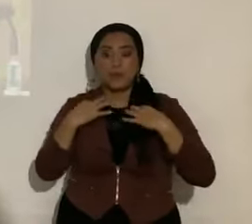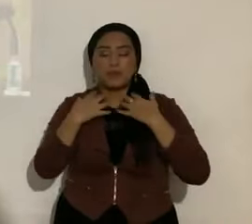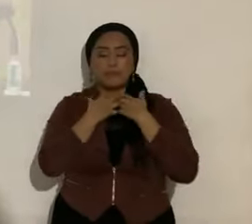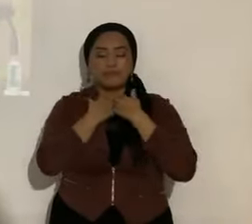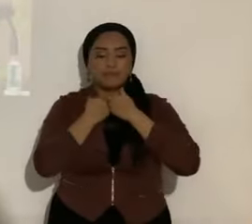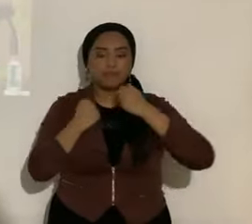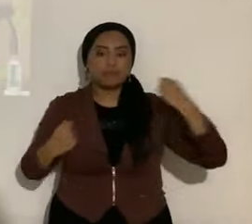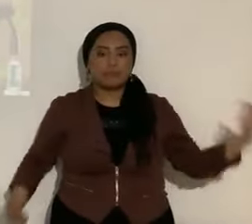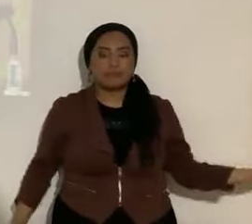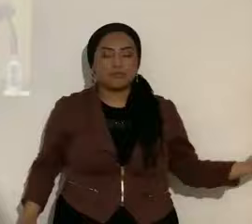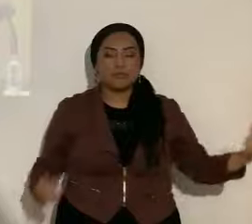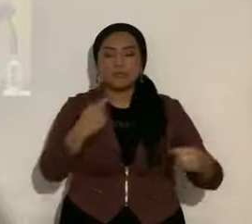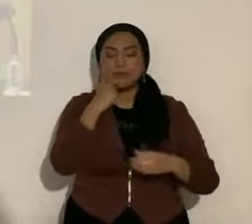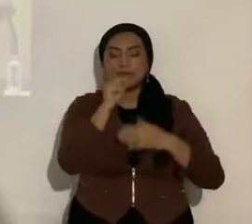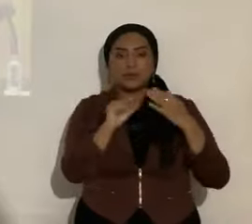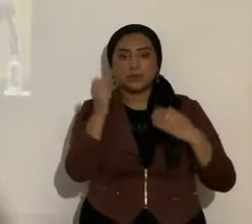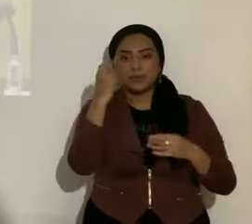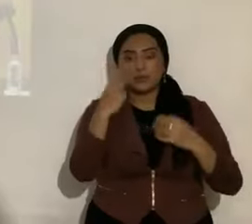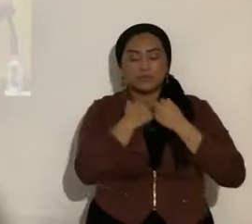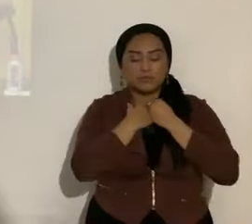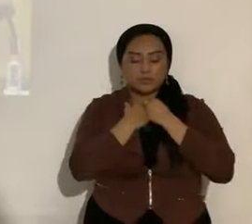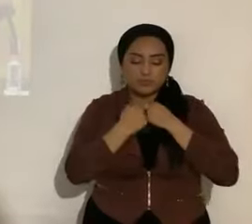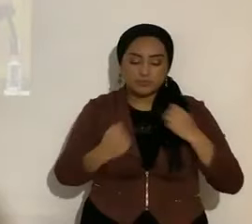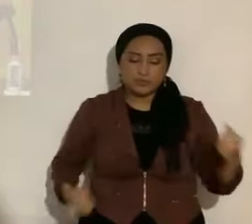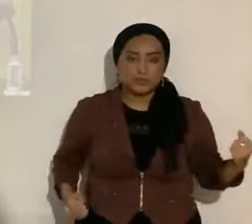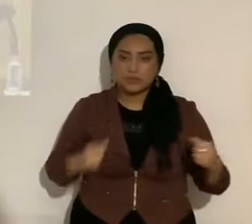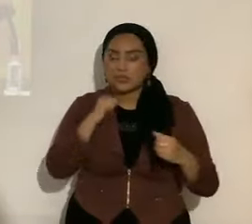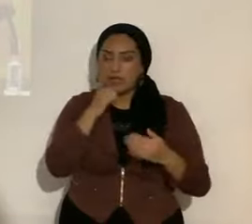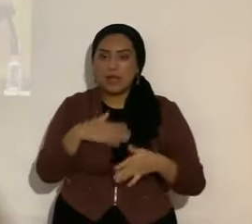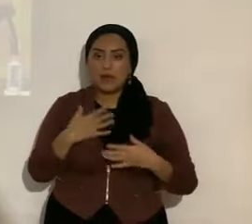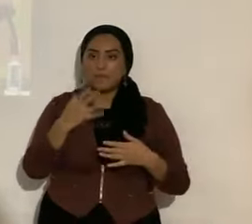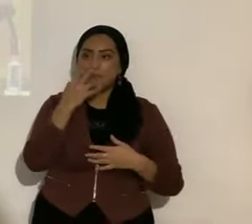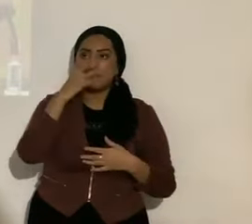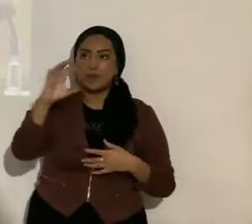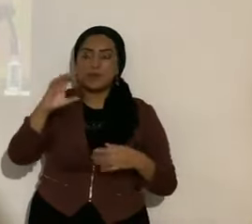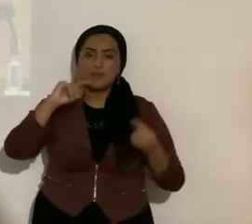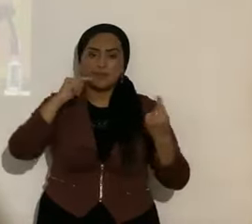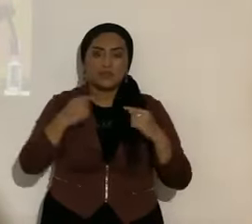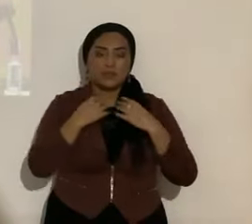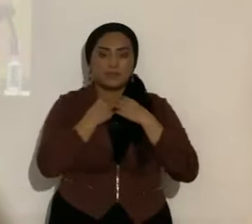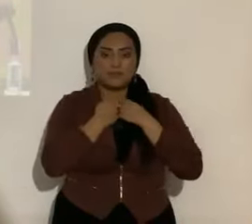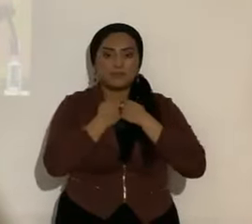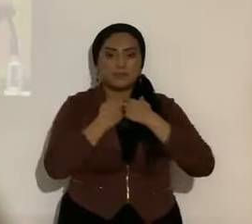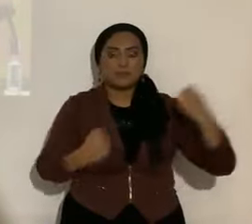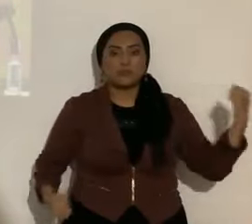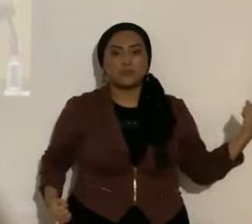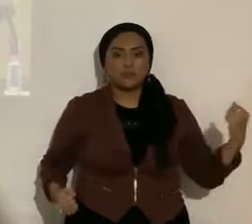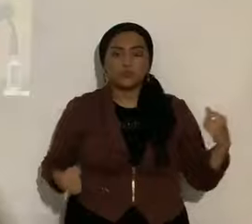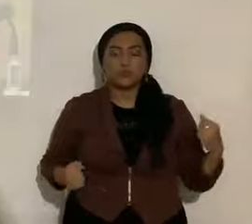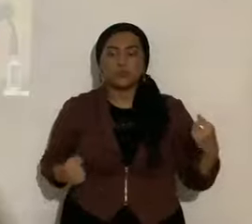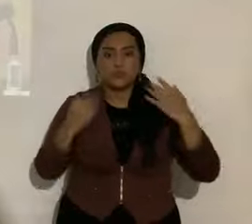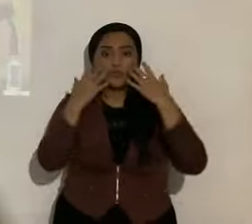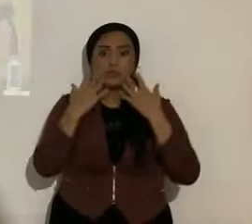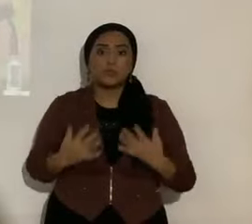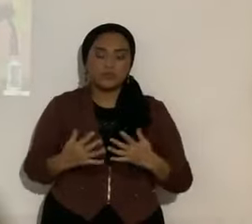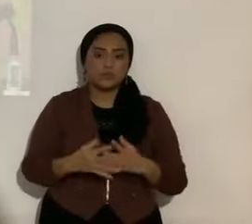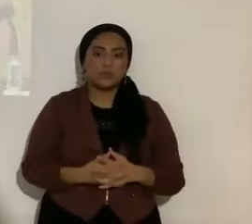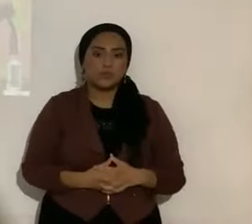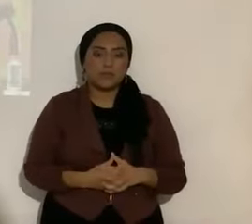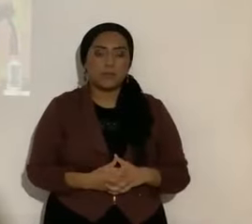vestidos, como dice aquí el verso 12. No se alegró, fue un grito de dolor, rompió sus vestidos en partes. Y